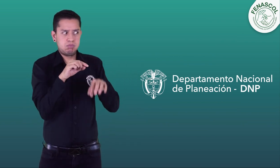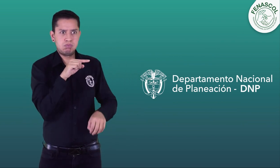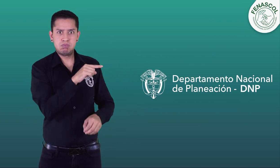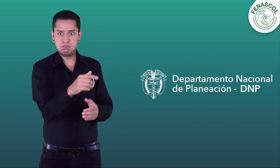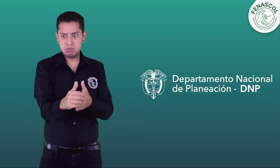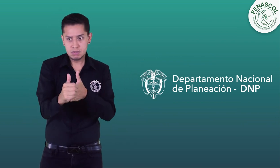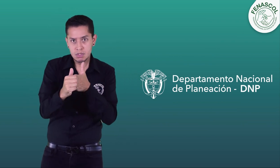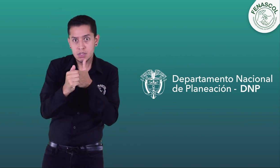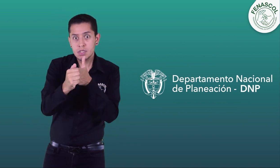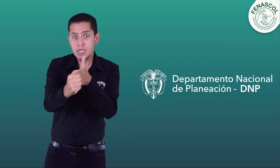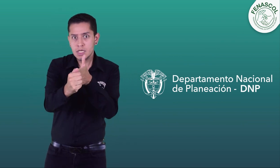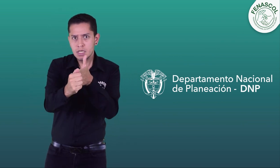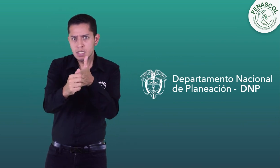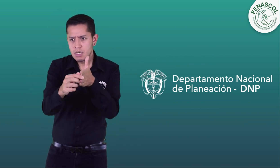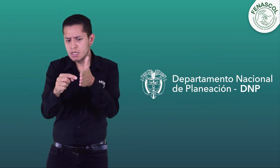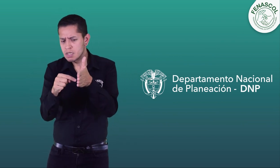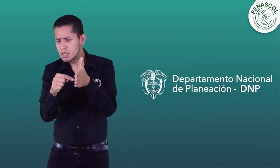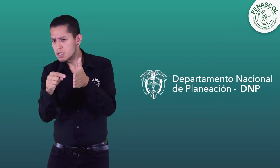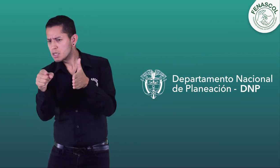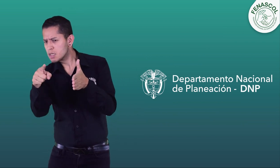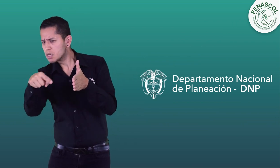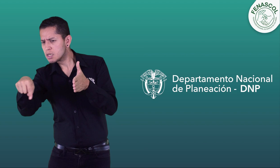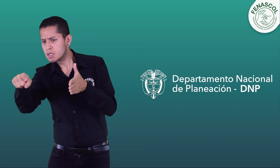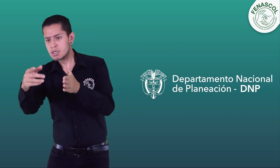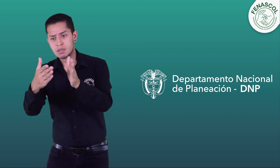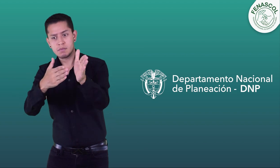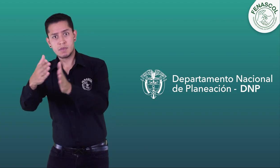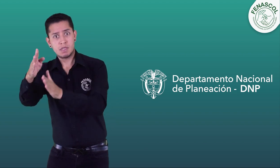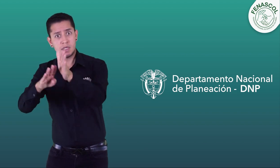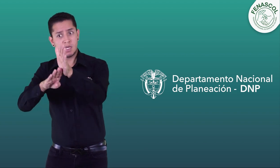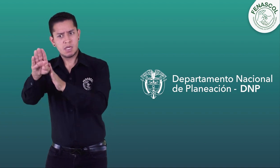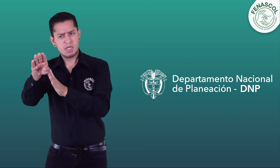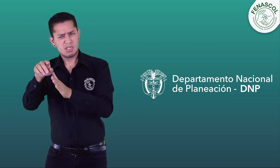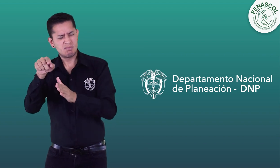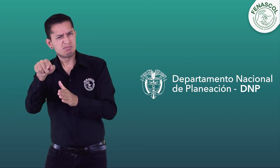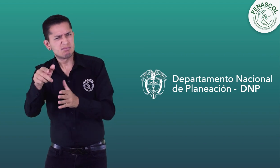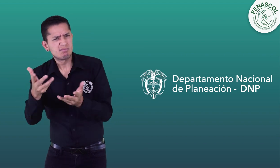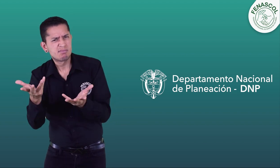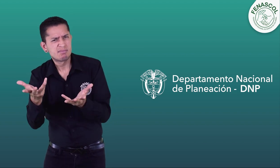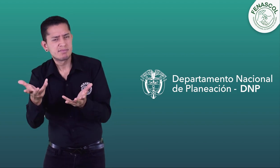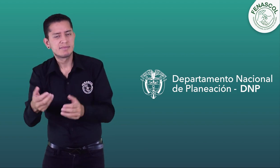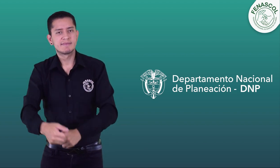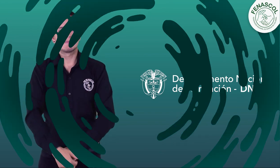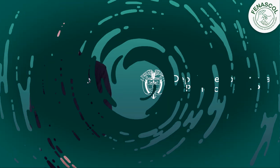Es de vital importancia el DNP, ya que le da seguimiento al plan de desarrollo.